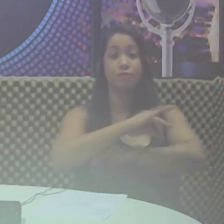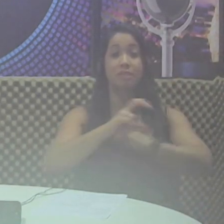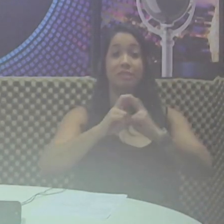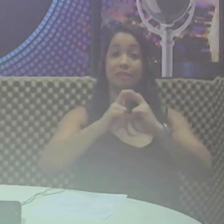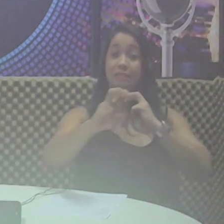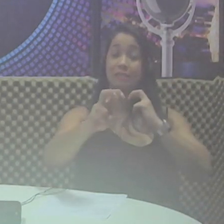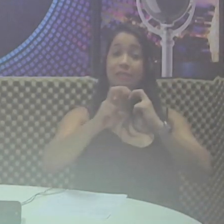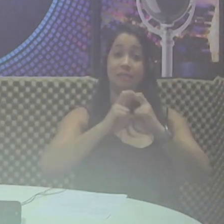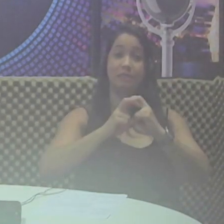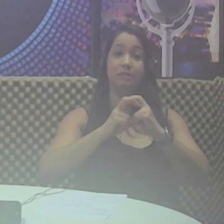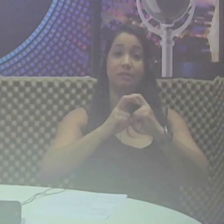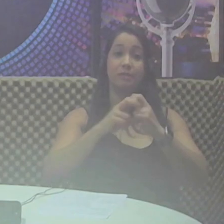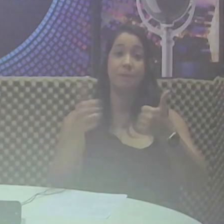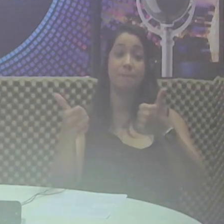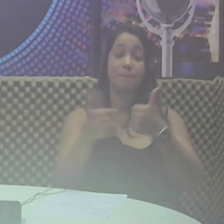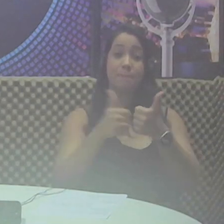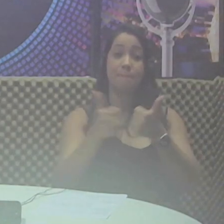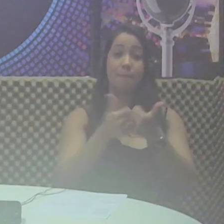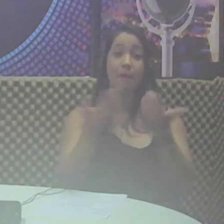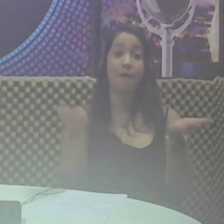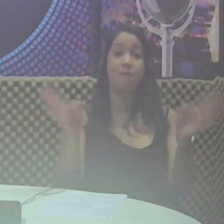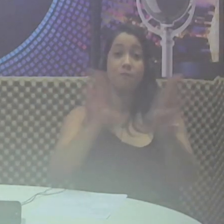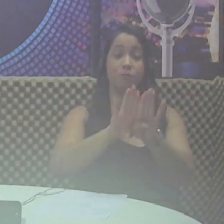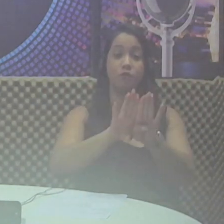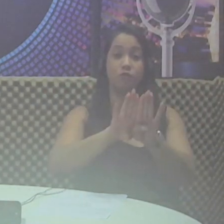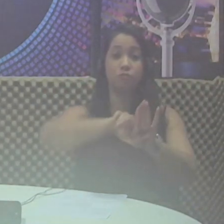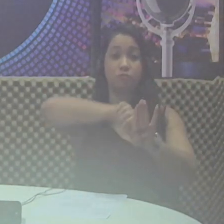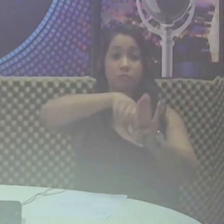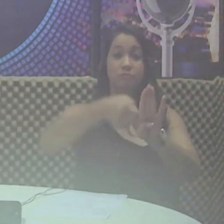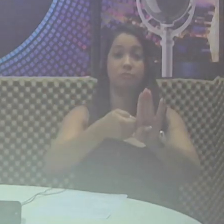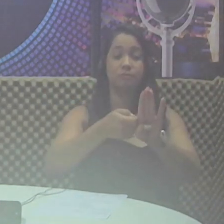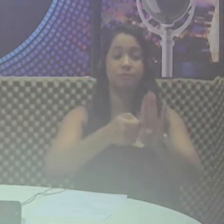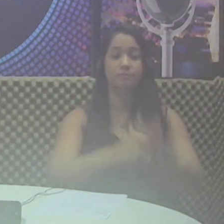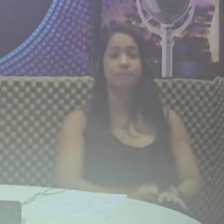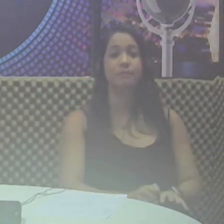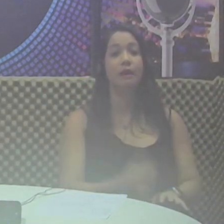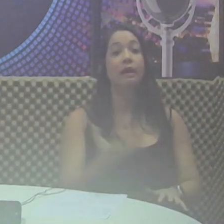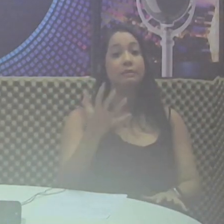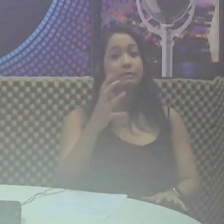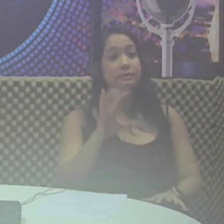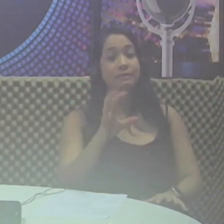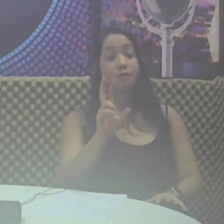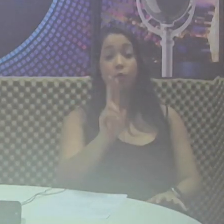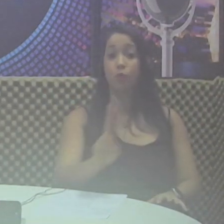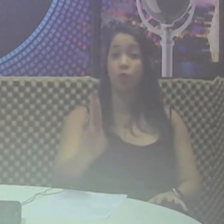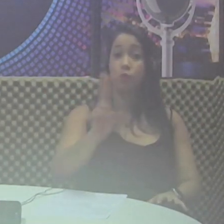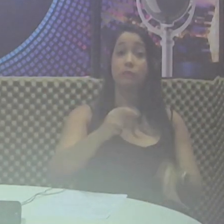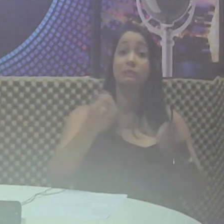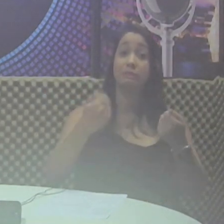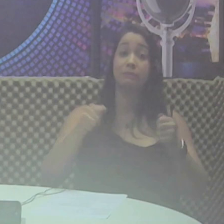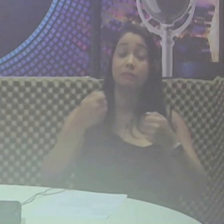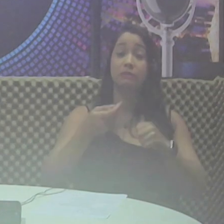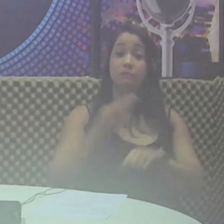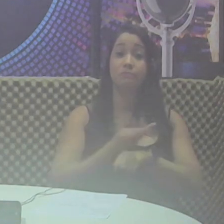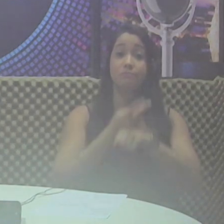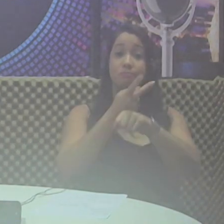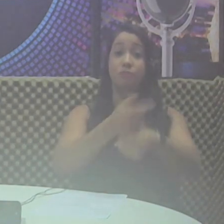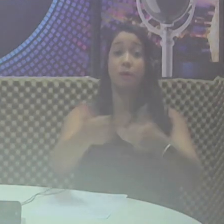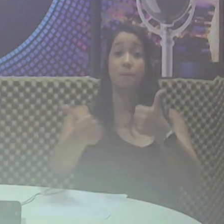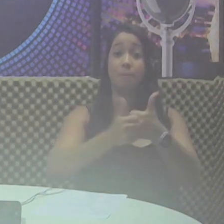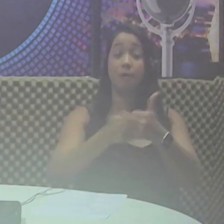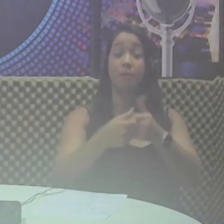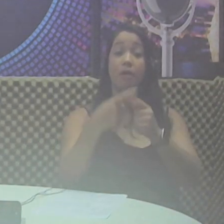que ficar às margens estará fechada. Desta forma, os usuários deverão procurar a estação mais